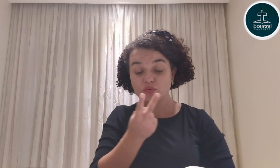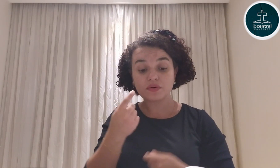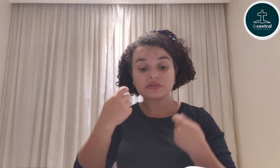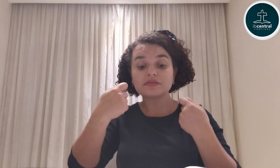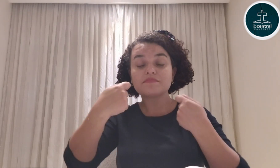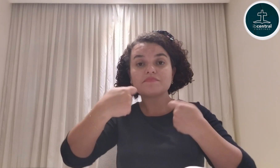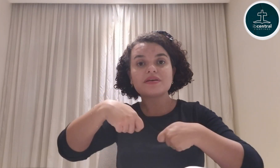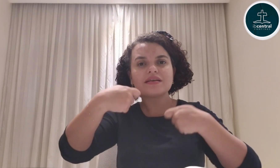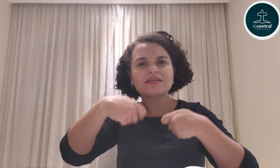eram pecadores.